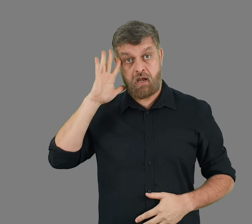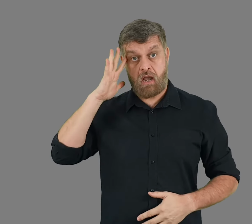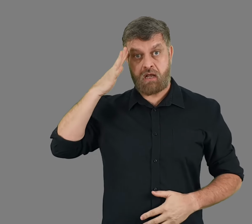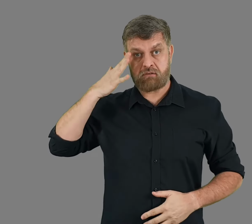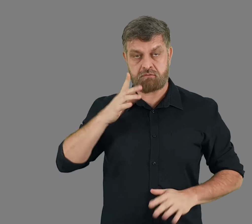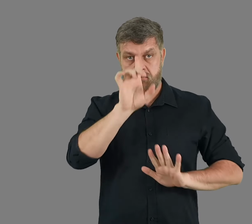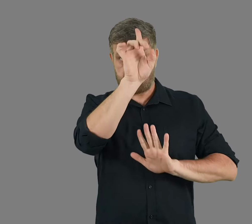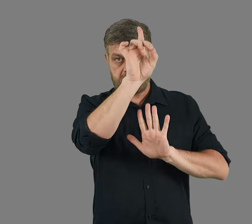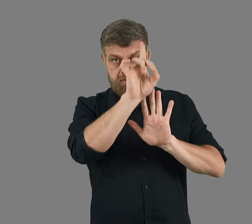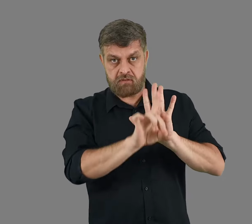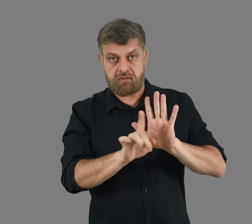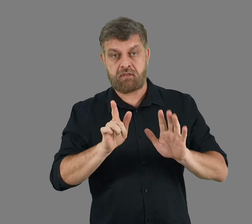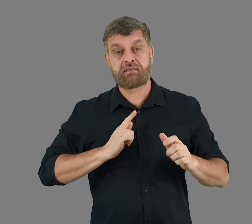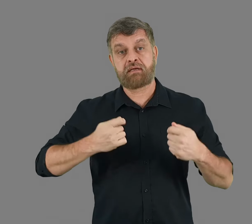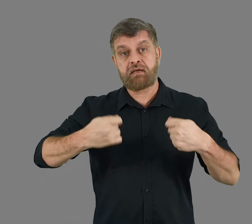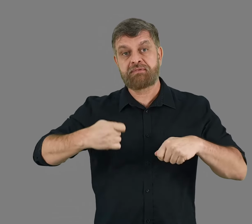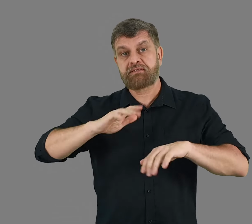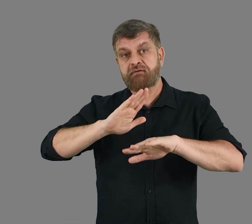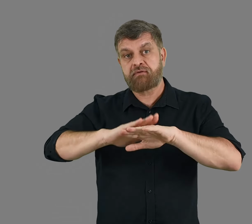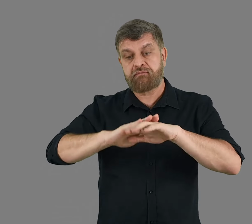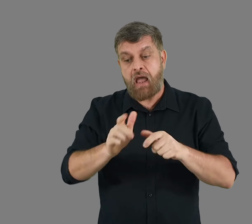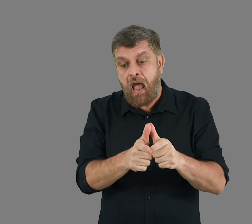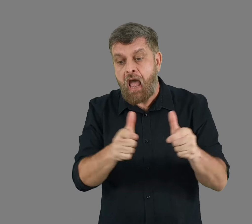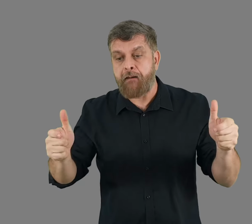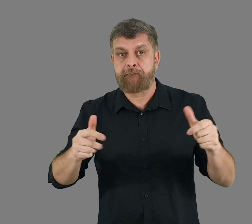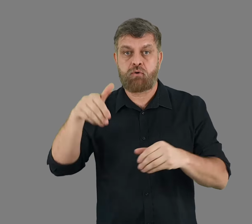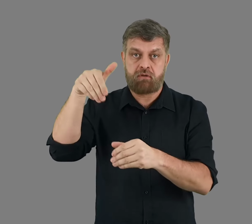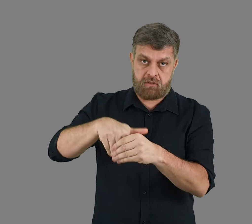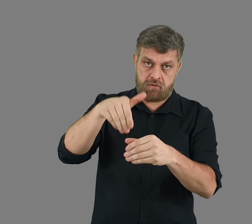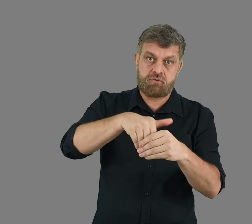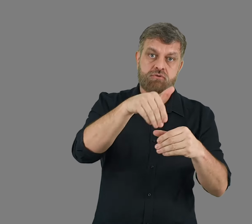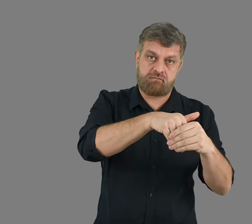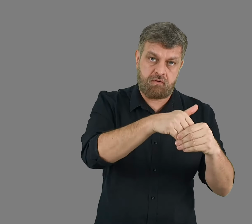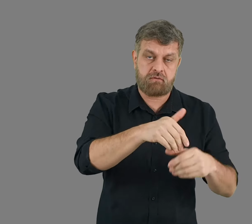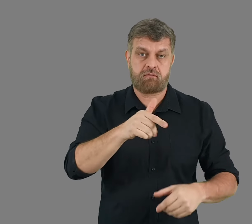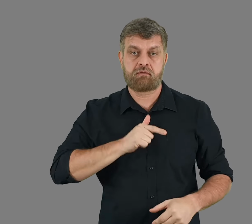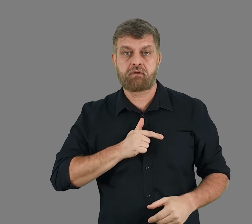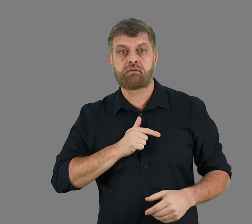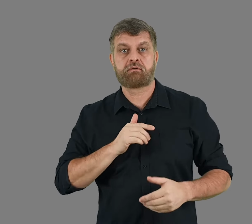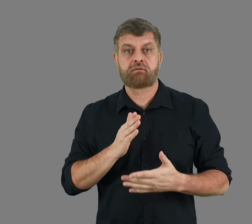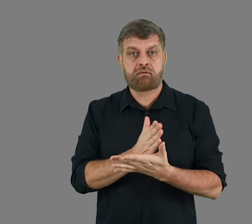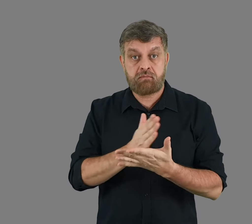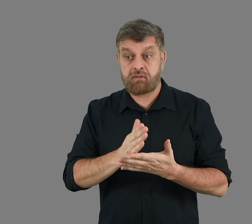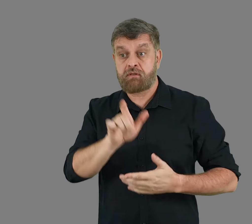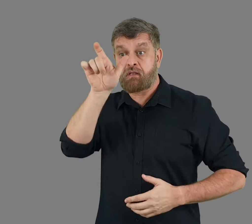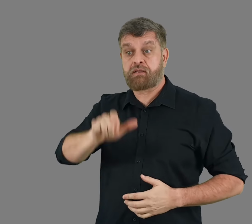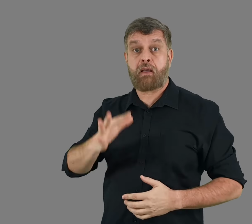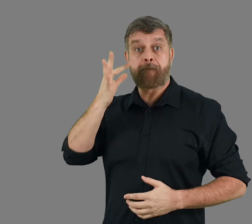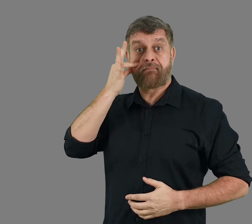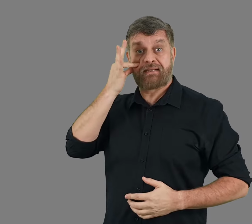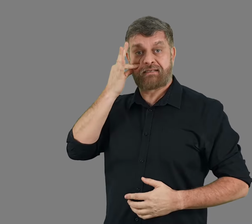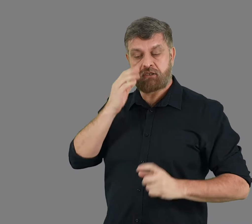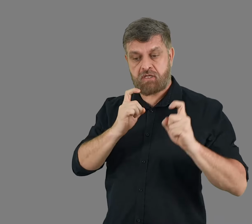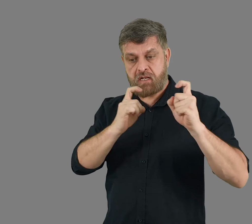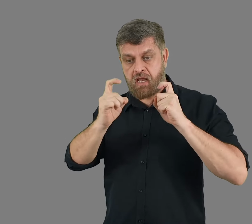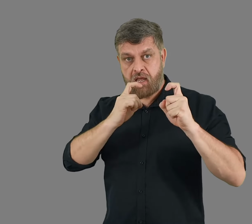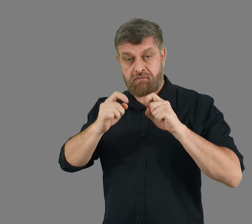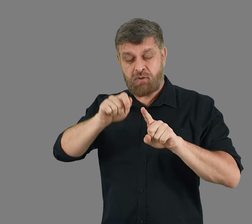diretoria deverão ser tomadas por maioria simples de votos, defendendo estar presentes na reunião ordinária mensal,